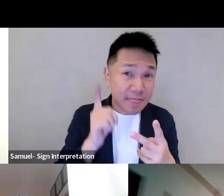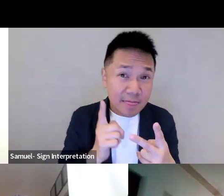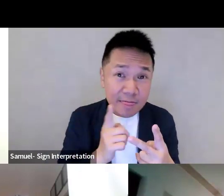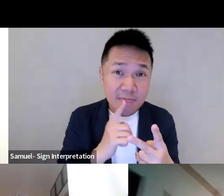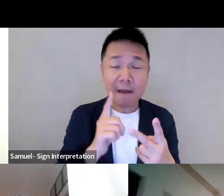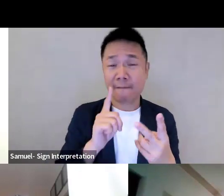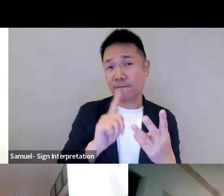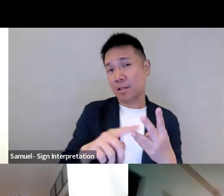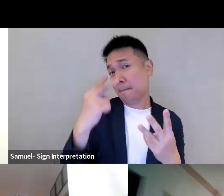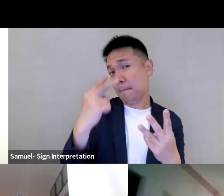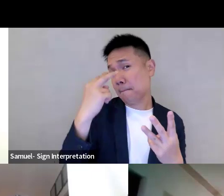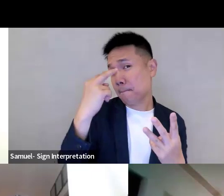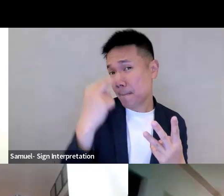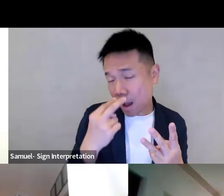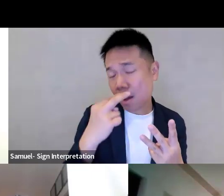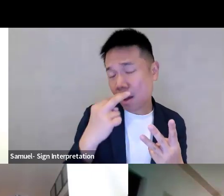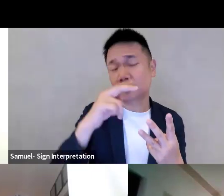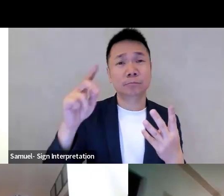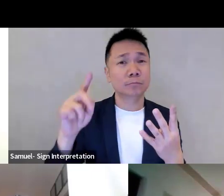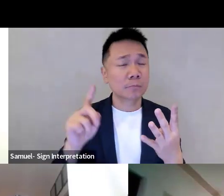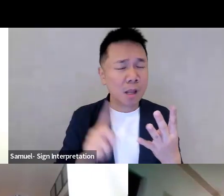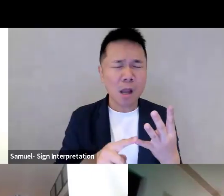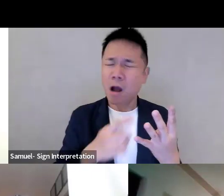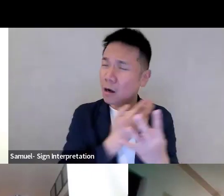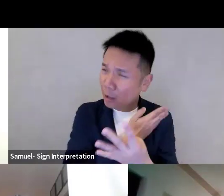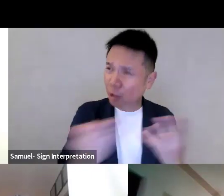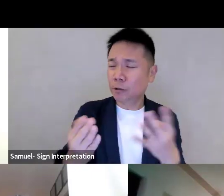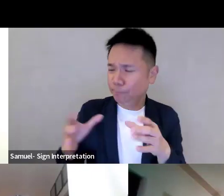我们不止，我们只是一个小团体，